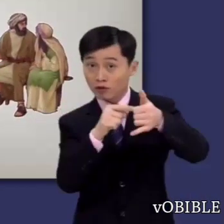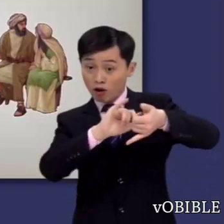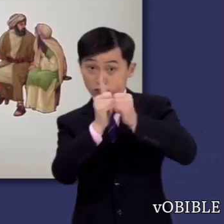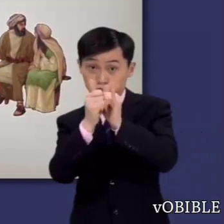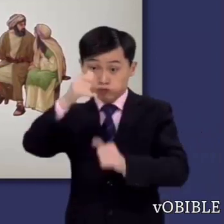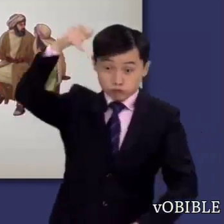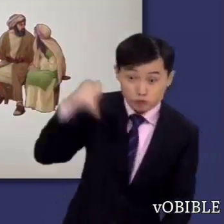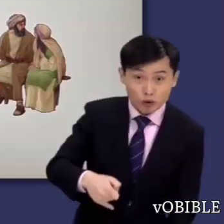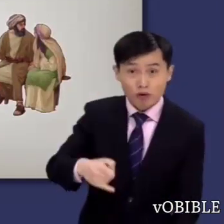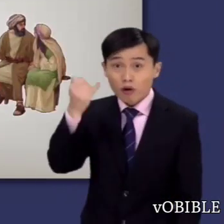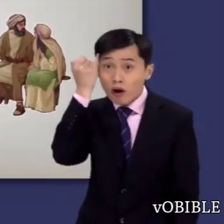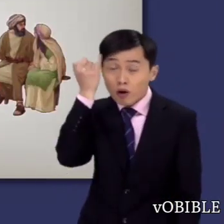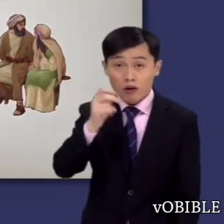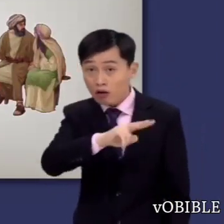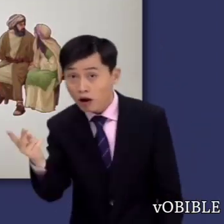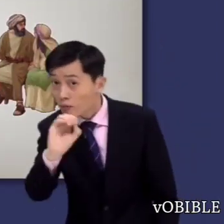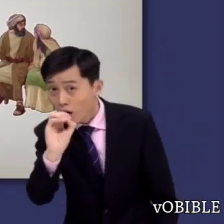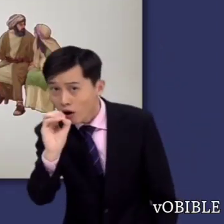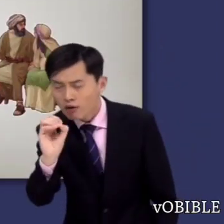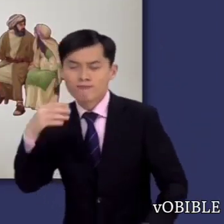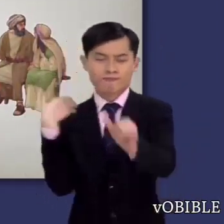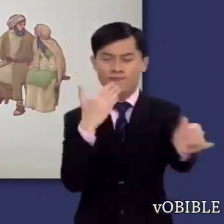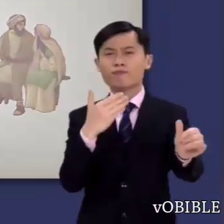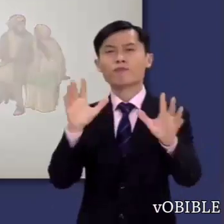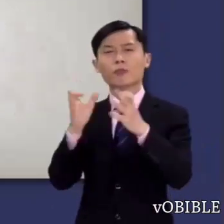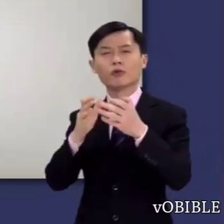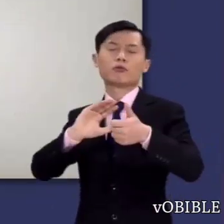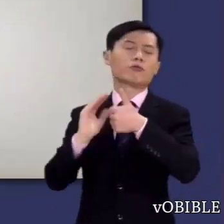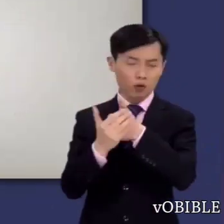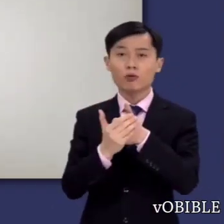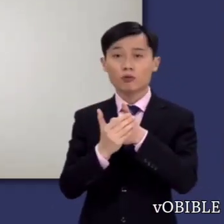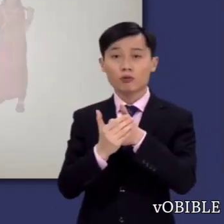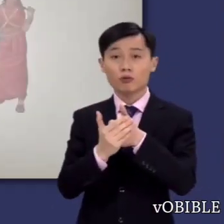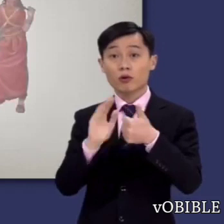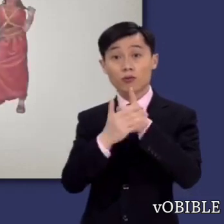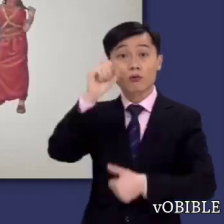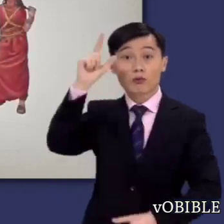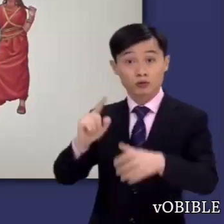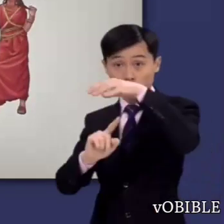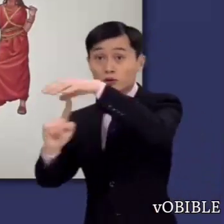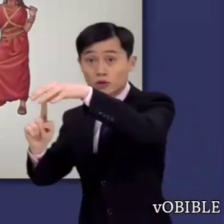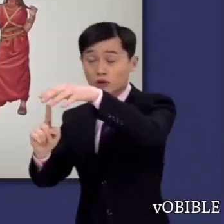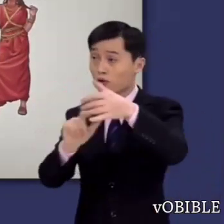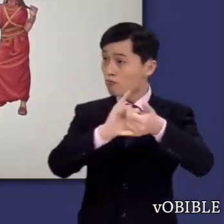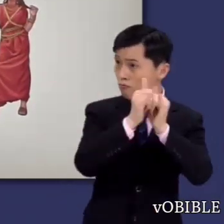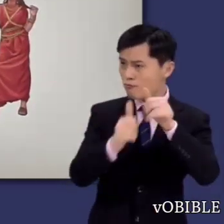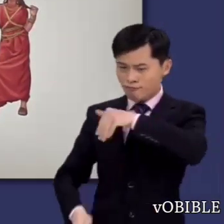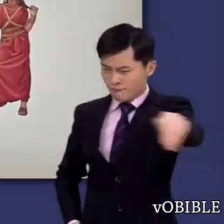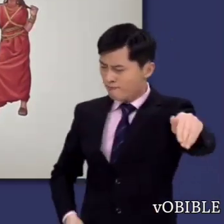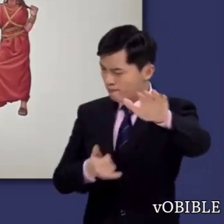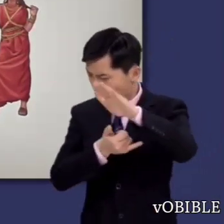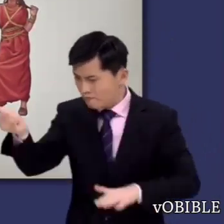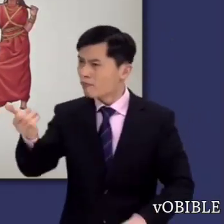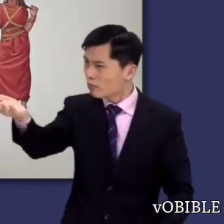悔改，因此为了保护会众，必须开除犯过的人。保罗也劝勉会众里的人